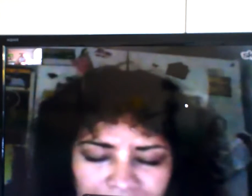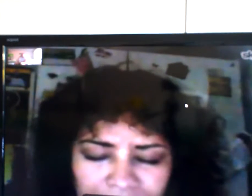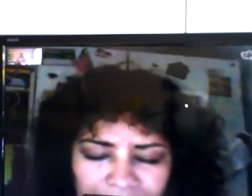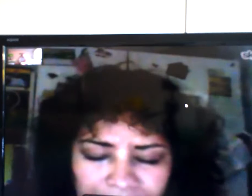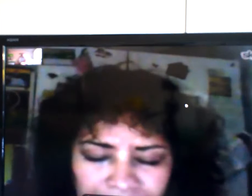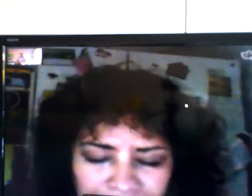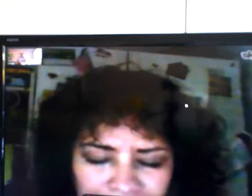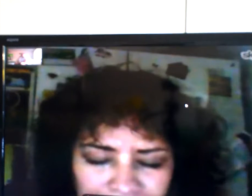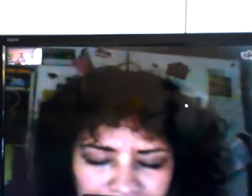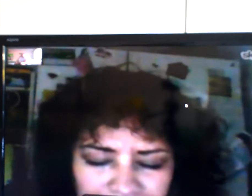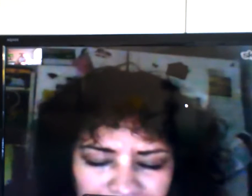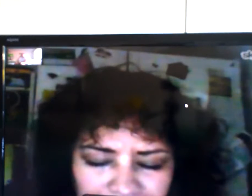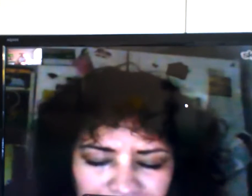y todo esto llega al correcto